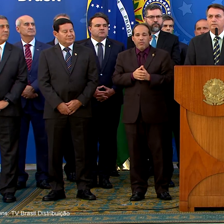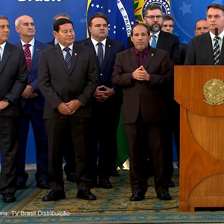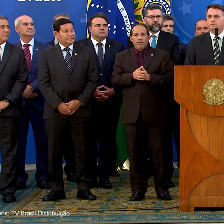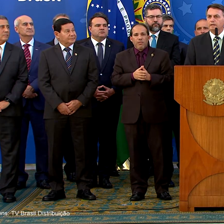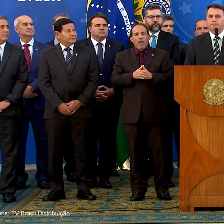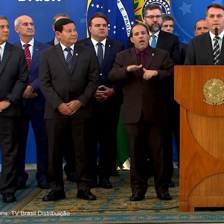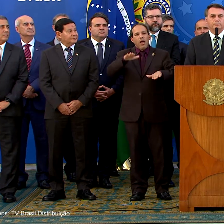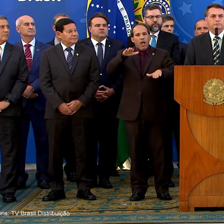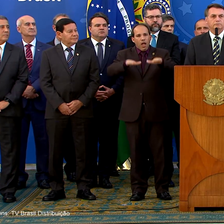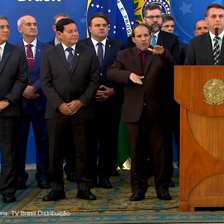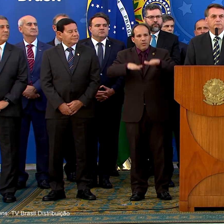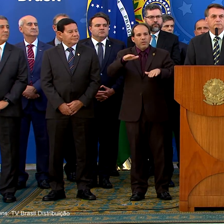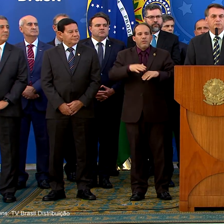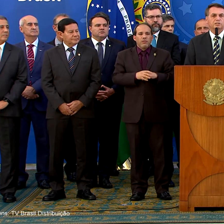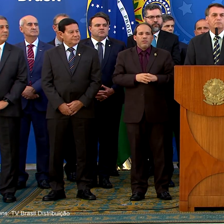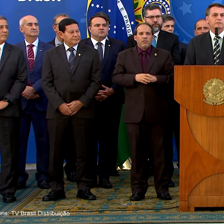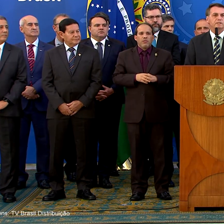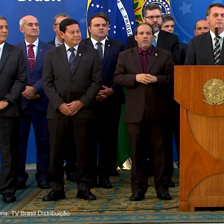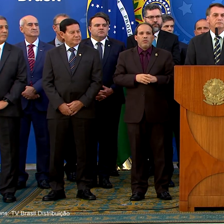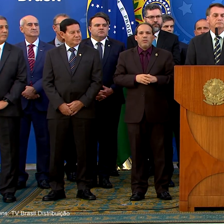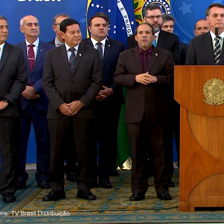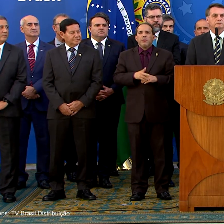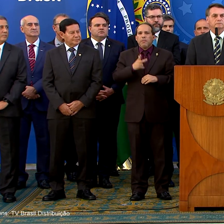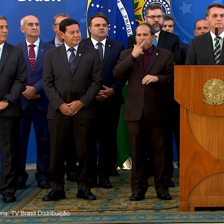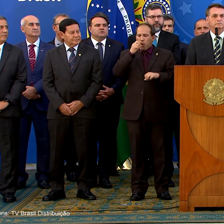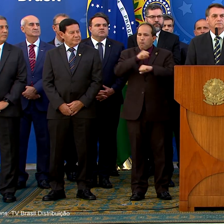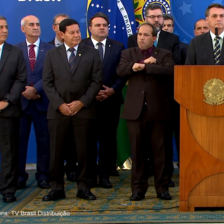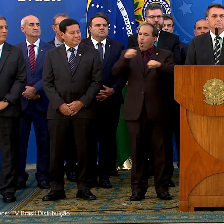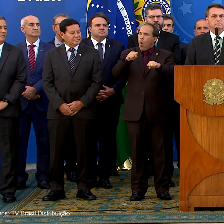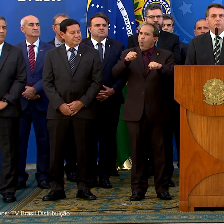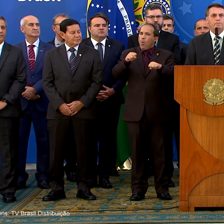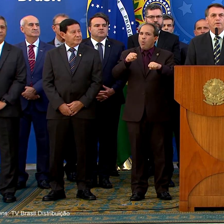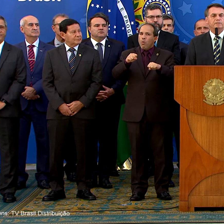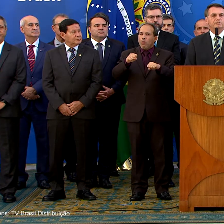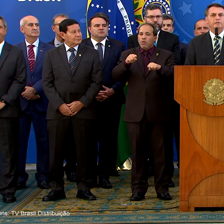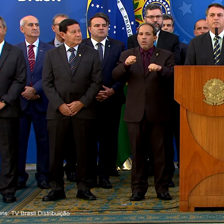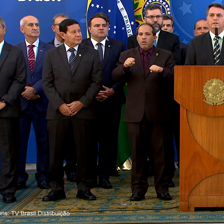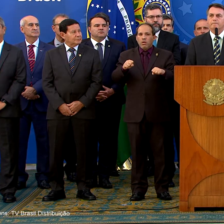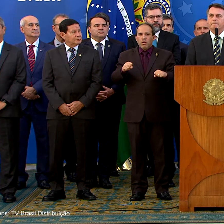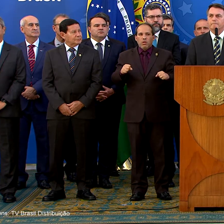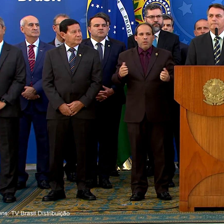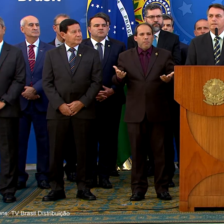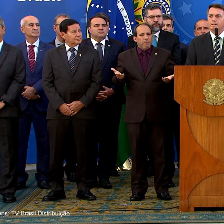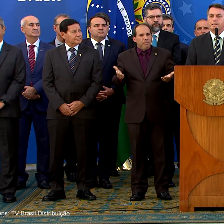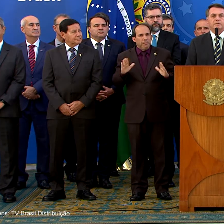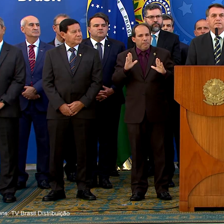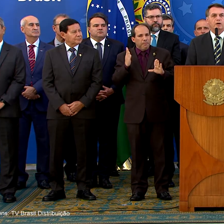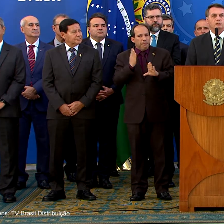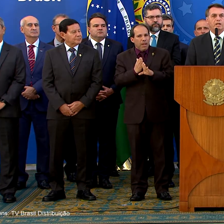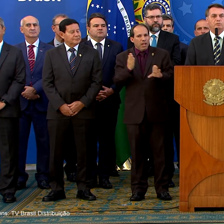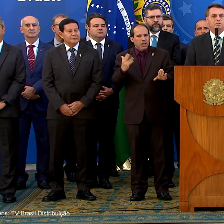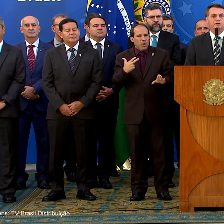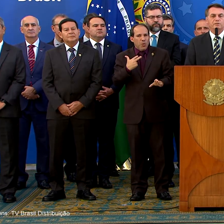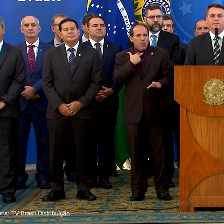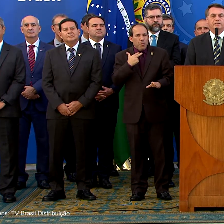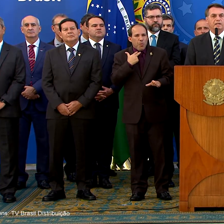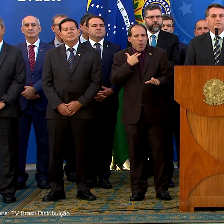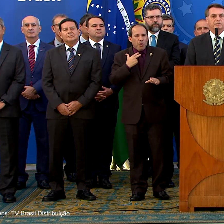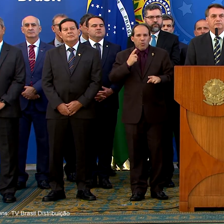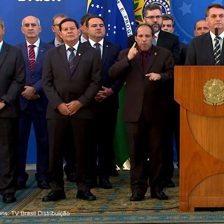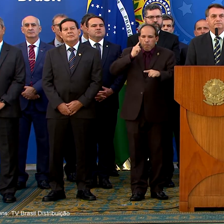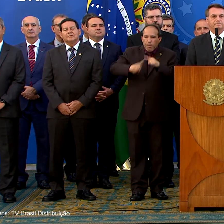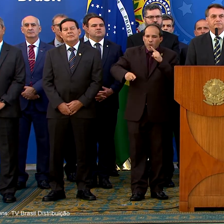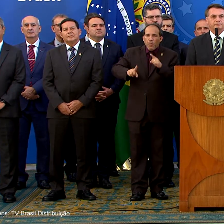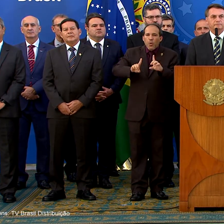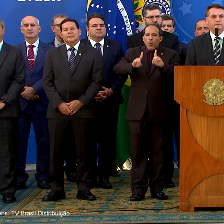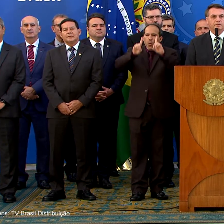a relação de um rebento de explosão e eu não posso admitir essencial direito dirigir